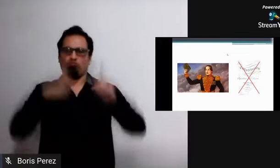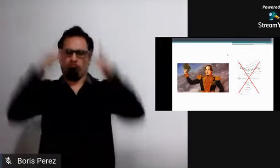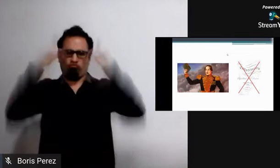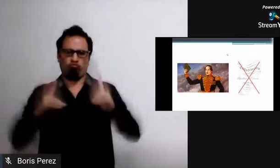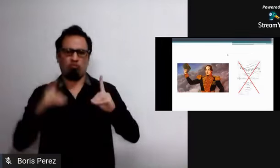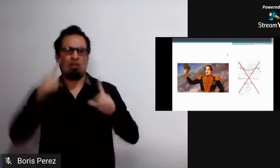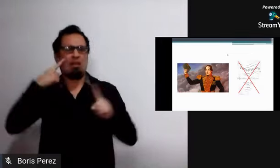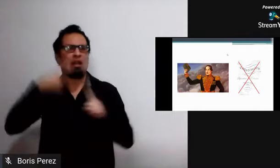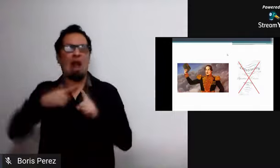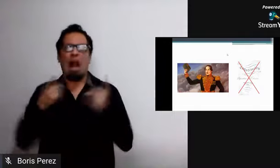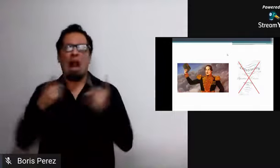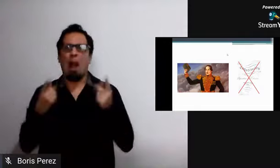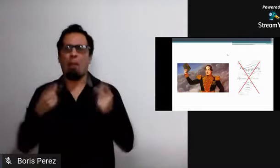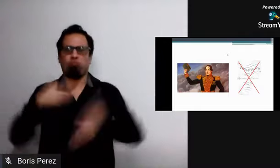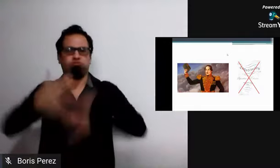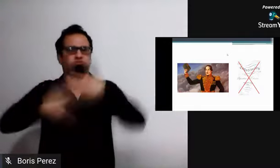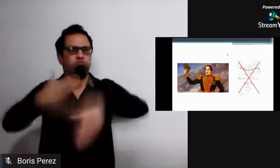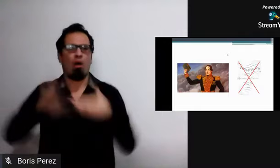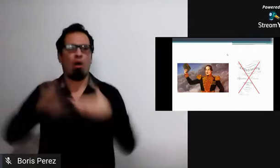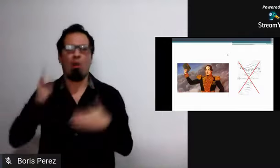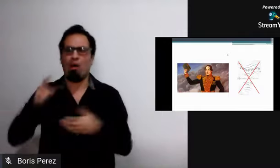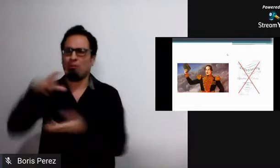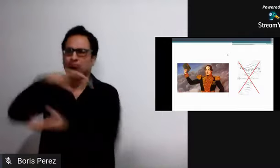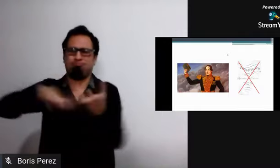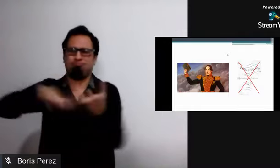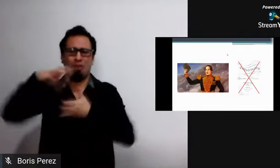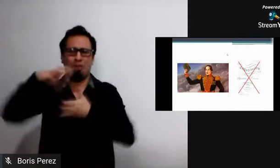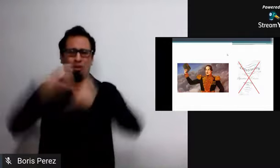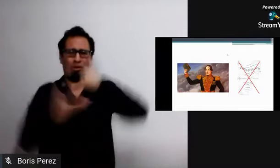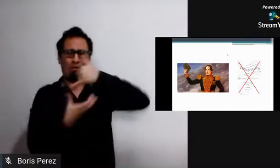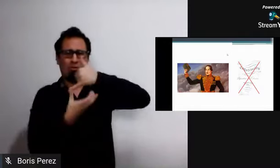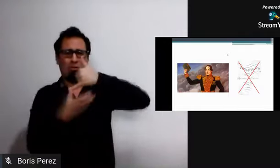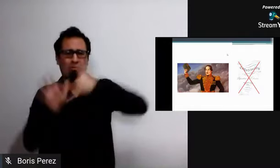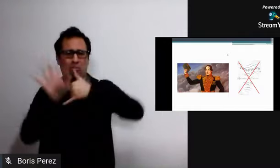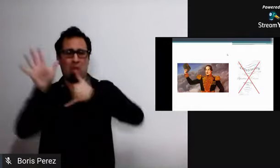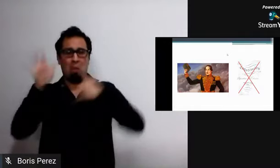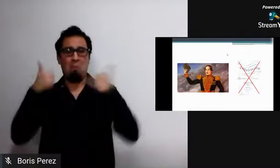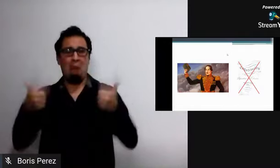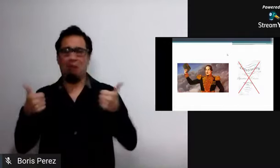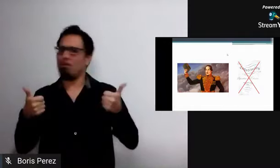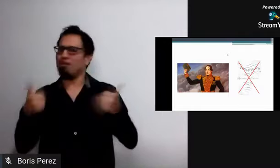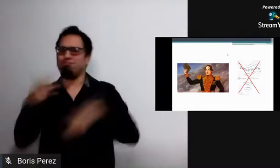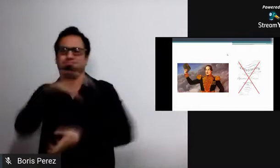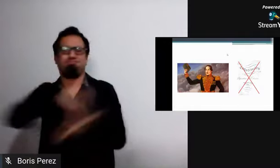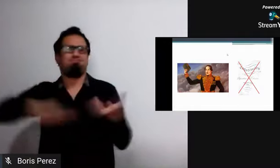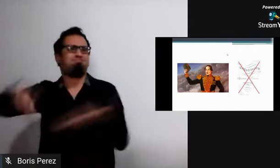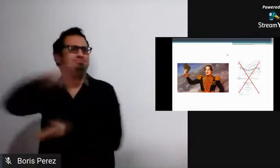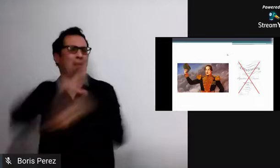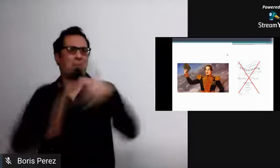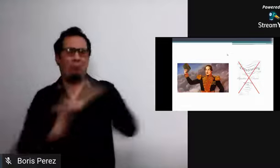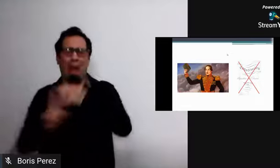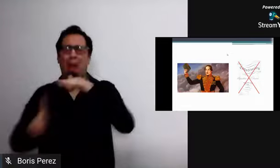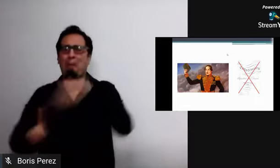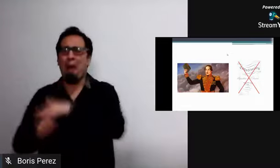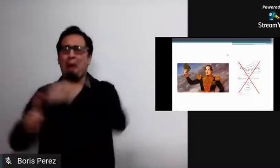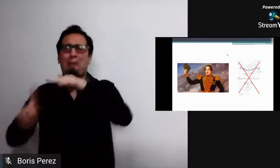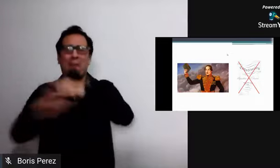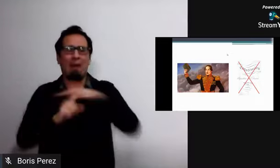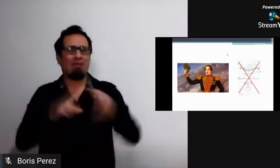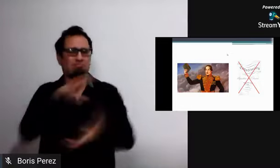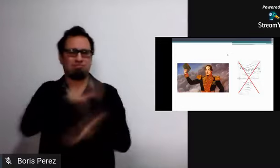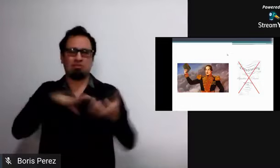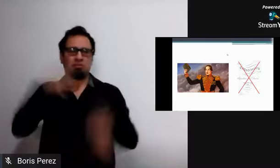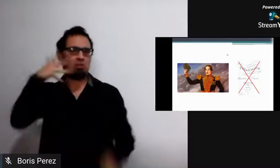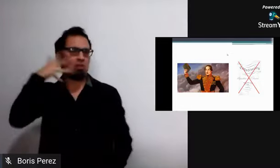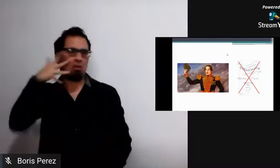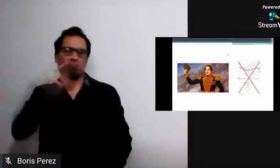no hacer caso u omitir la Constitución de 1821 y generar una nueva constitución. En ese momento la